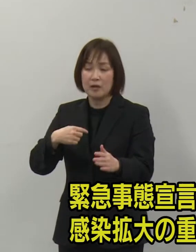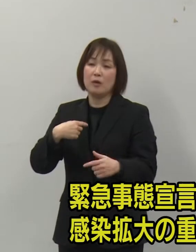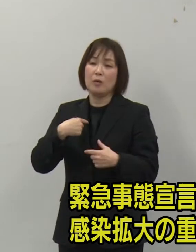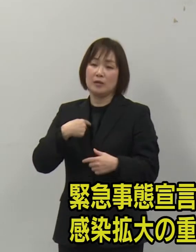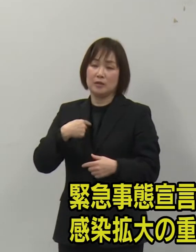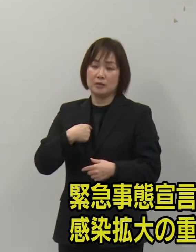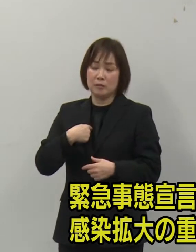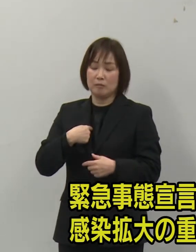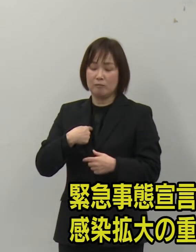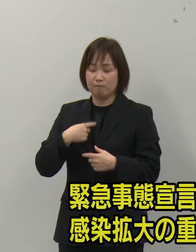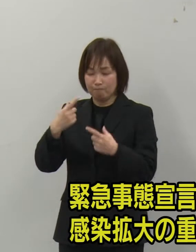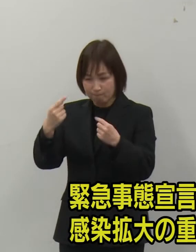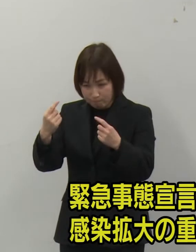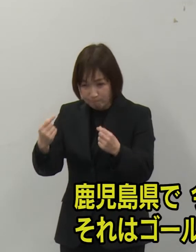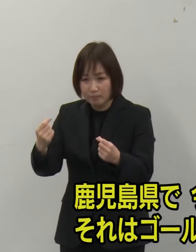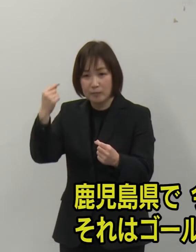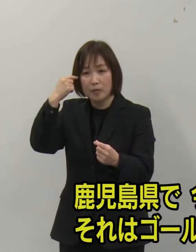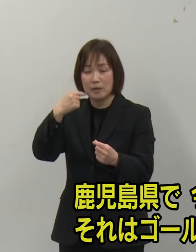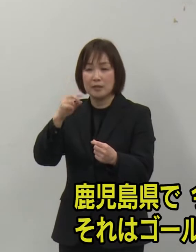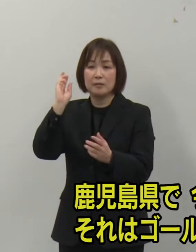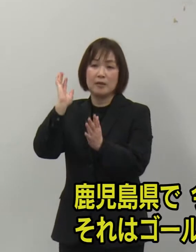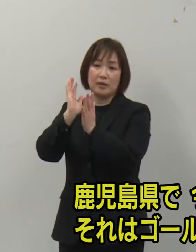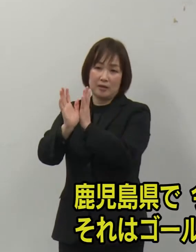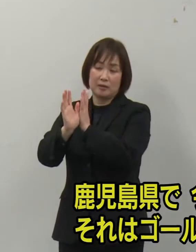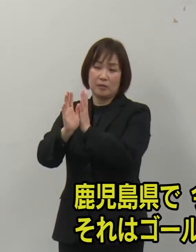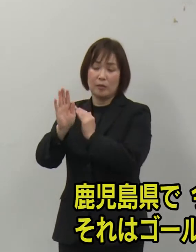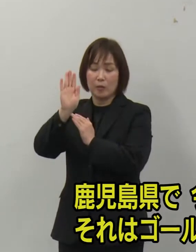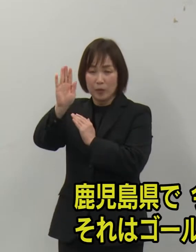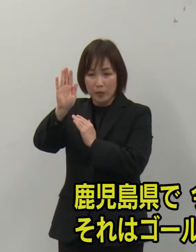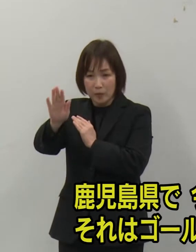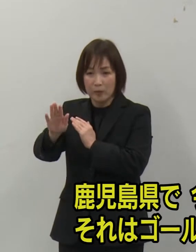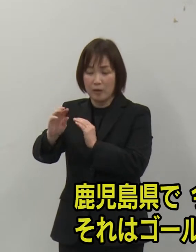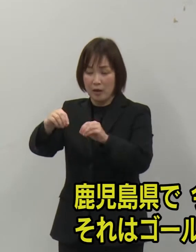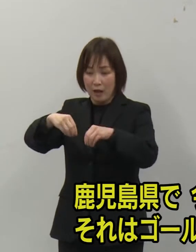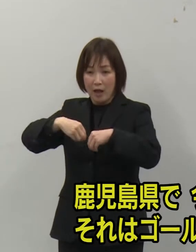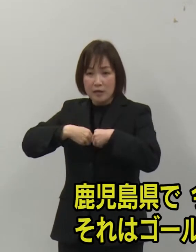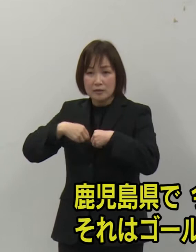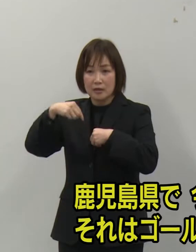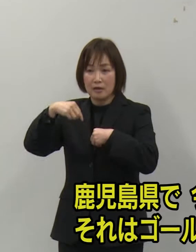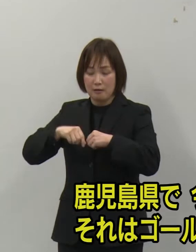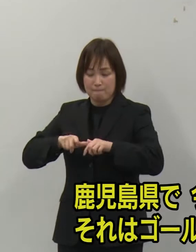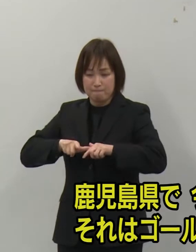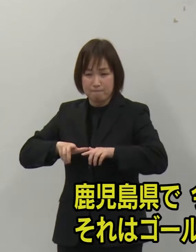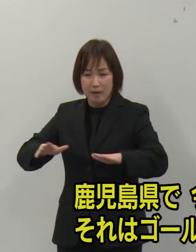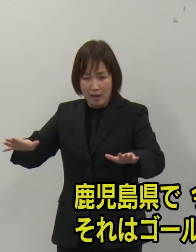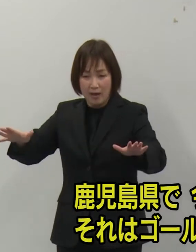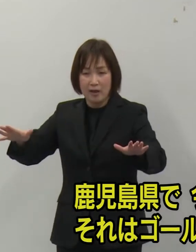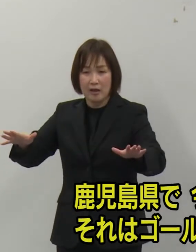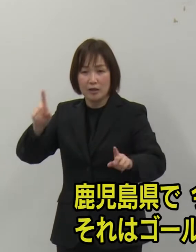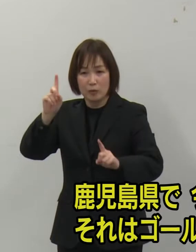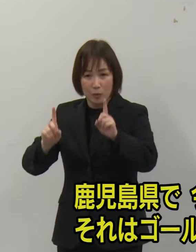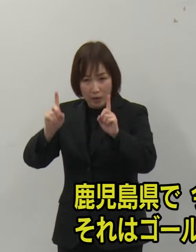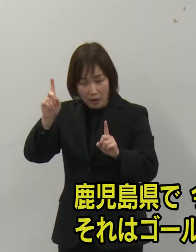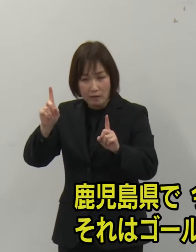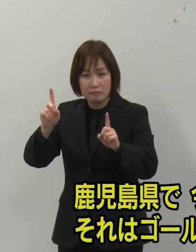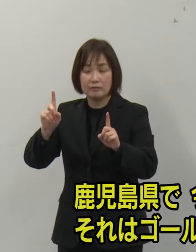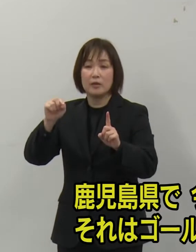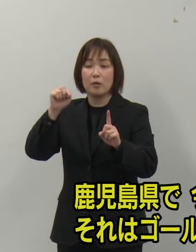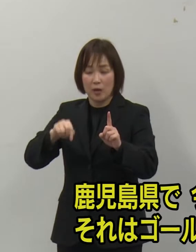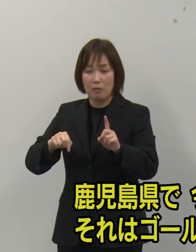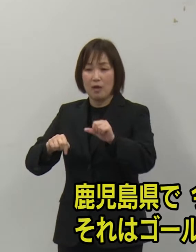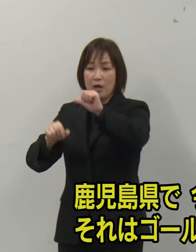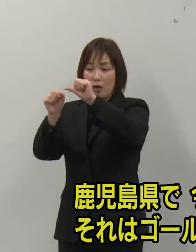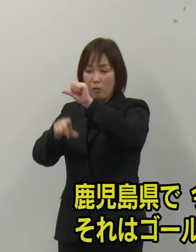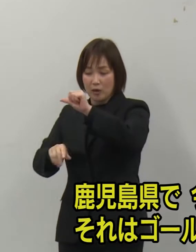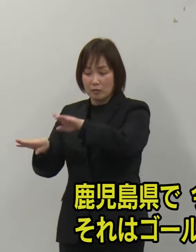もそう思います。鹿児島県で今後感染が拡大するかどうか、それはゴールデ